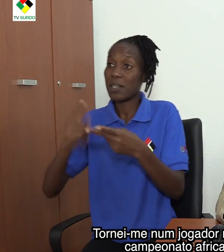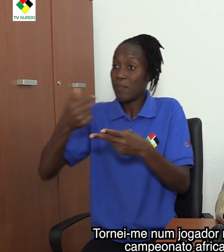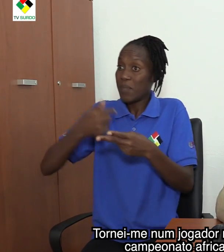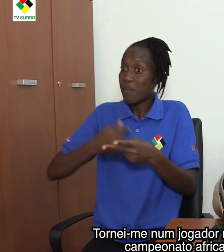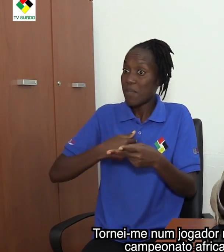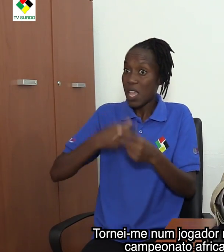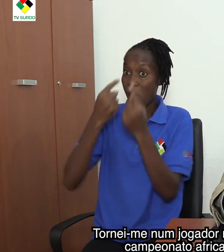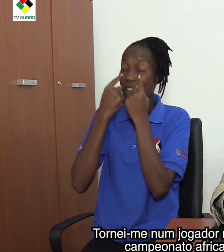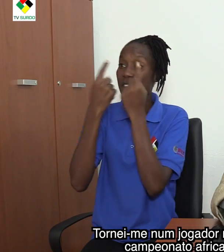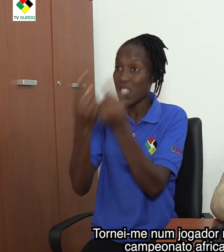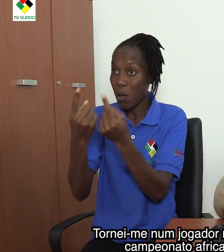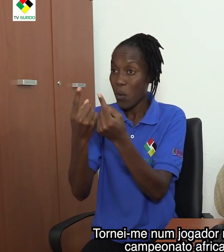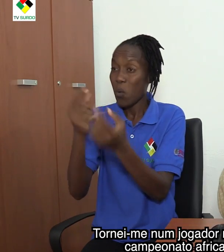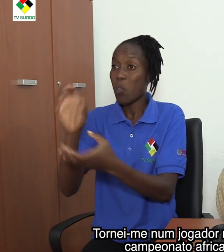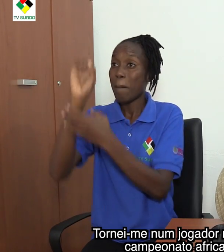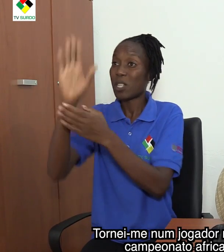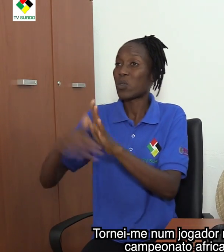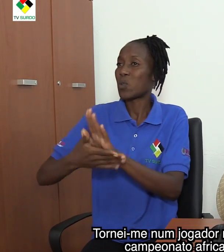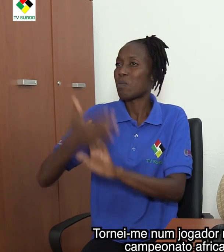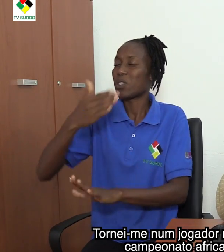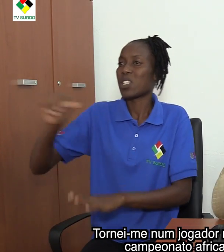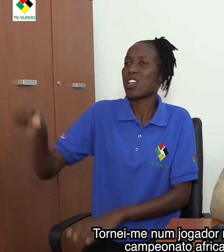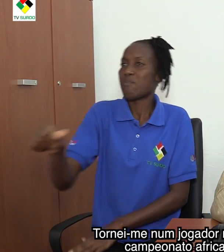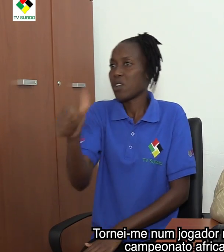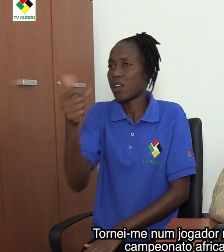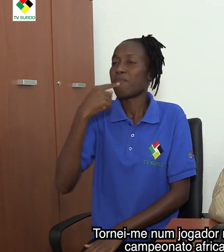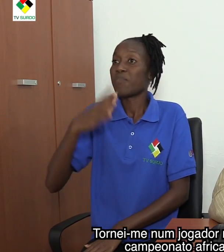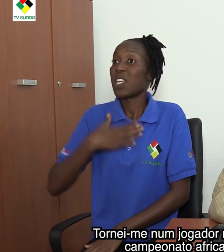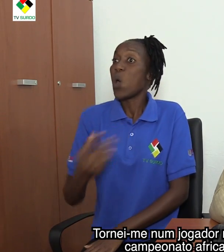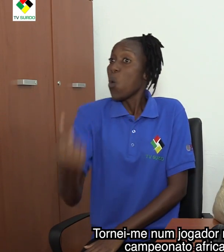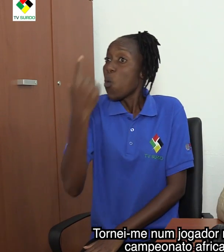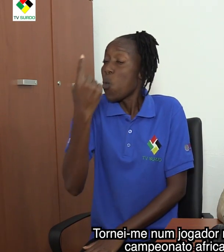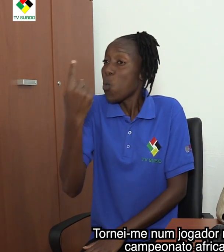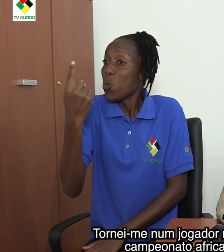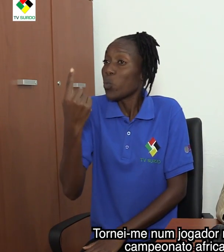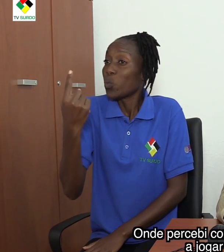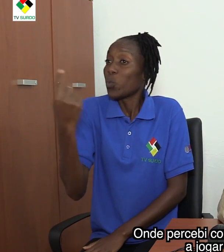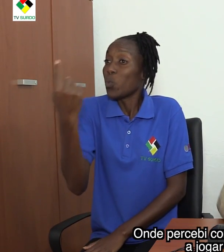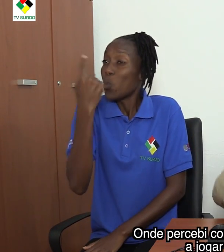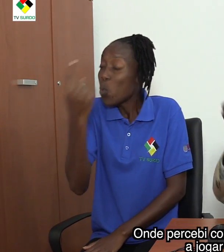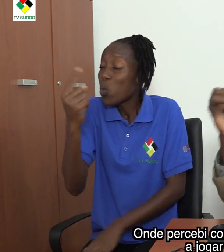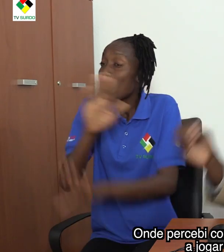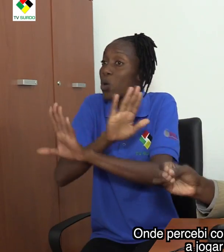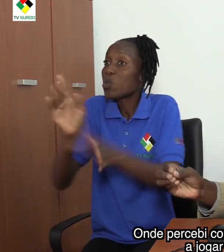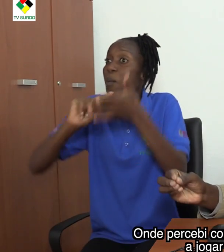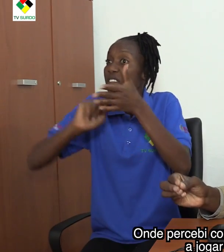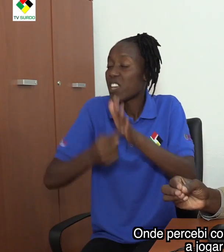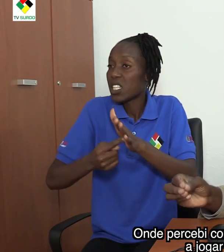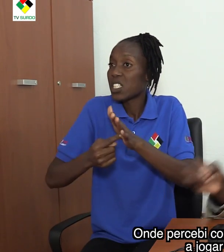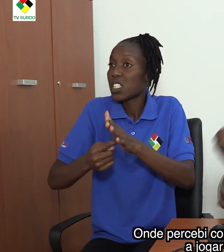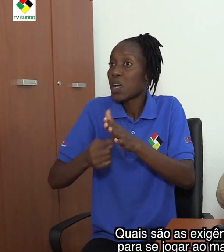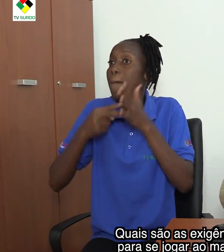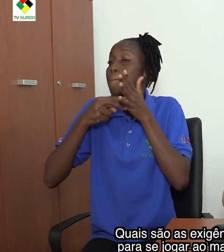jogador melhor a partir de um único campeonato africano em que participei, onde percebi como é que se estava a jogar